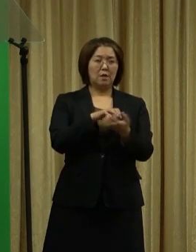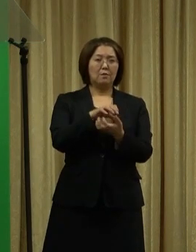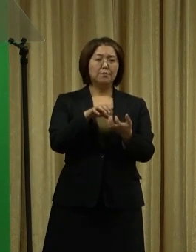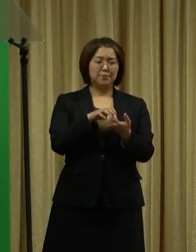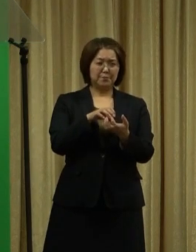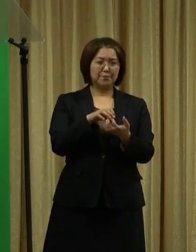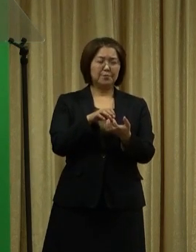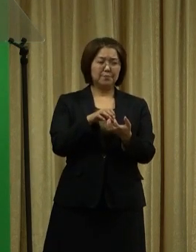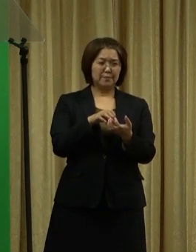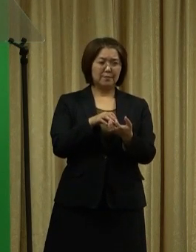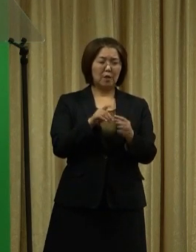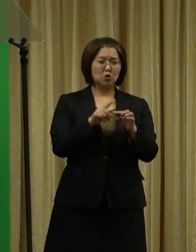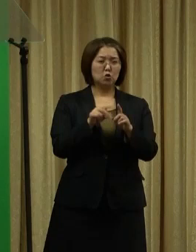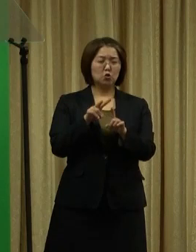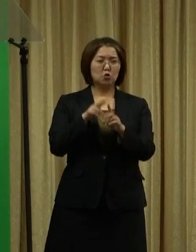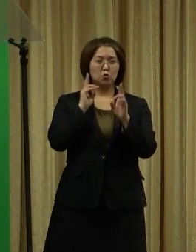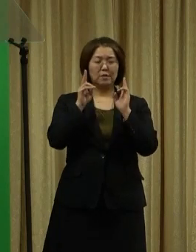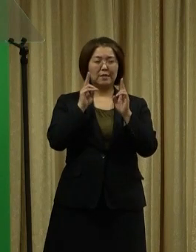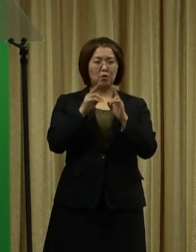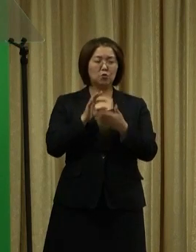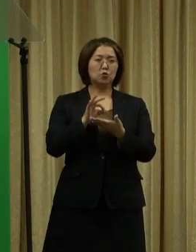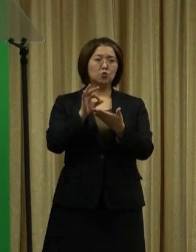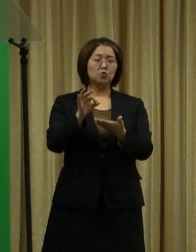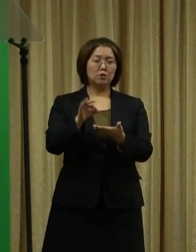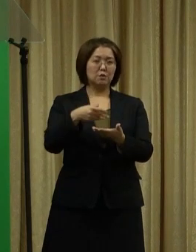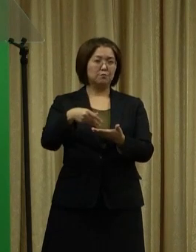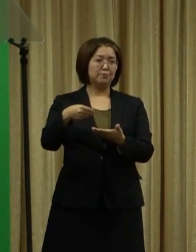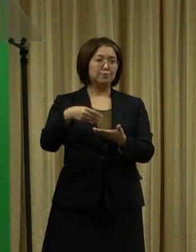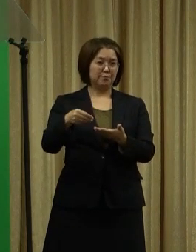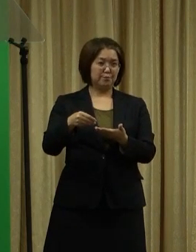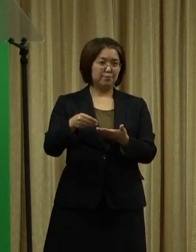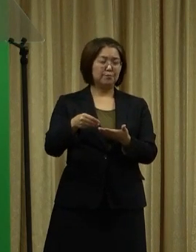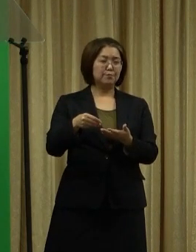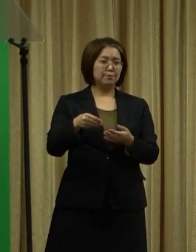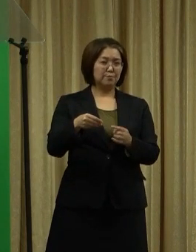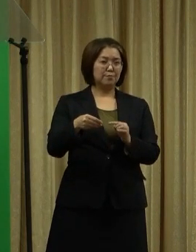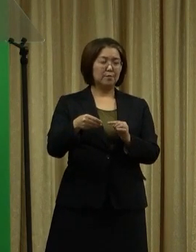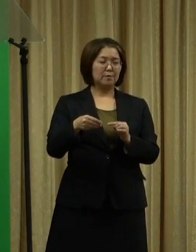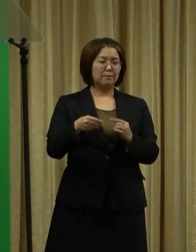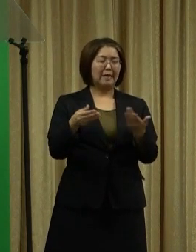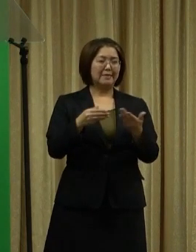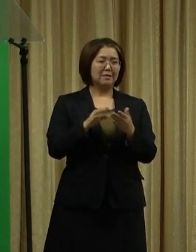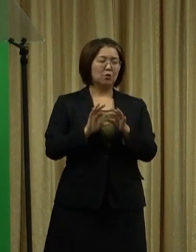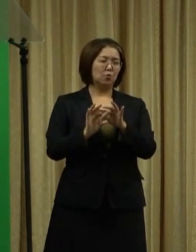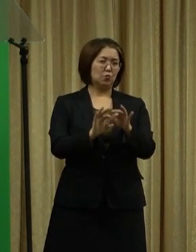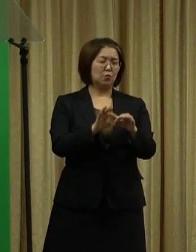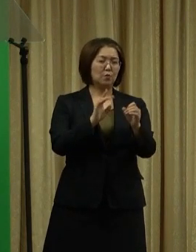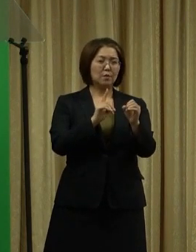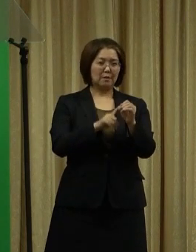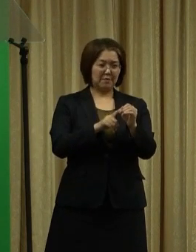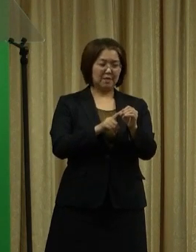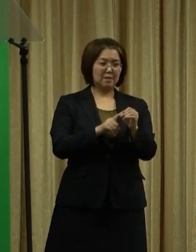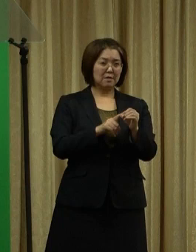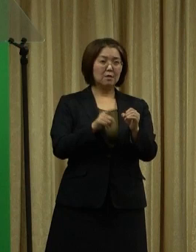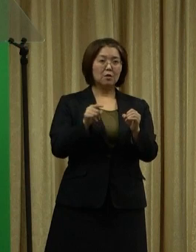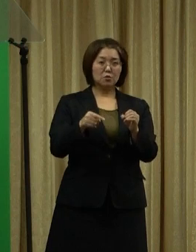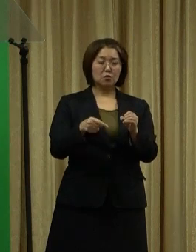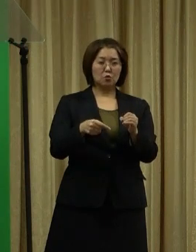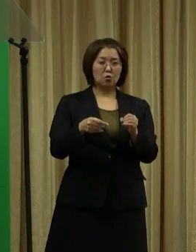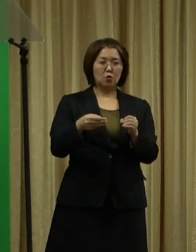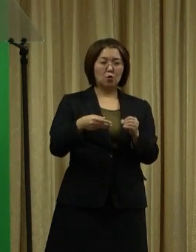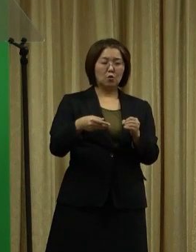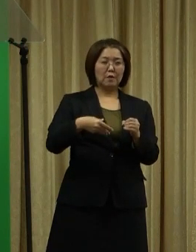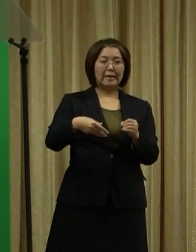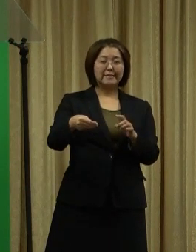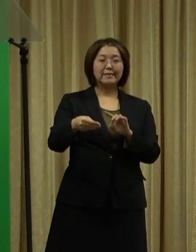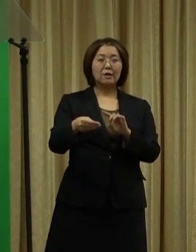融資を、積極的に、資金繰りや企業の存続を支えるために融資した残高が今400億円あ